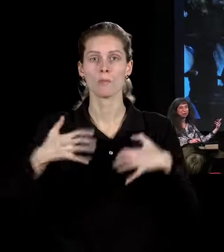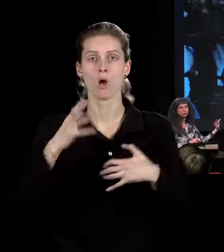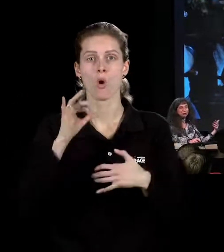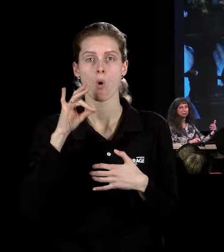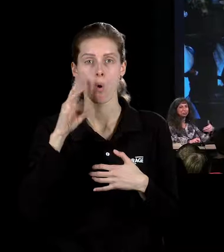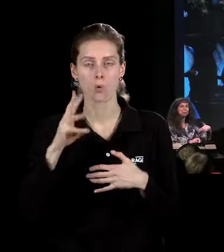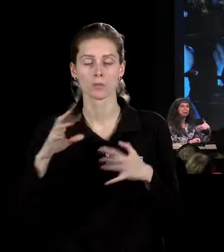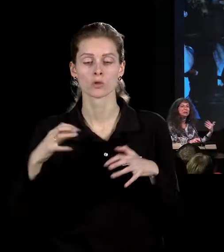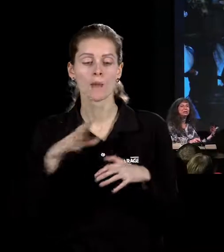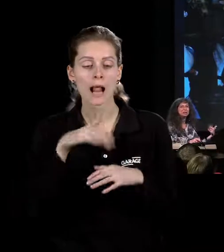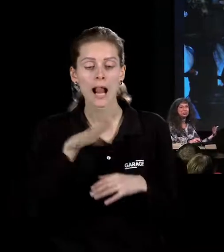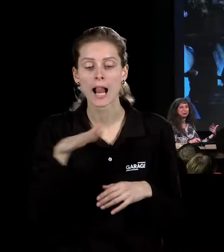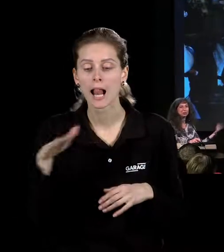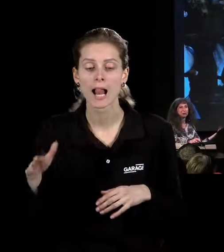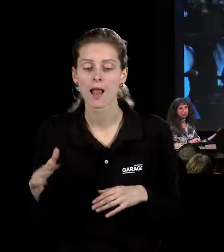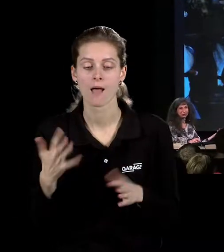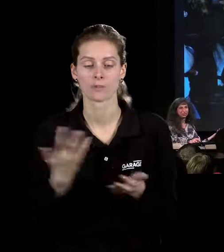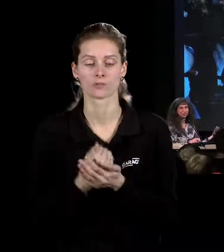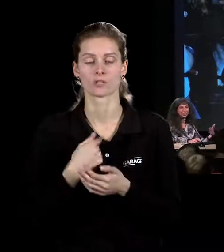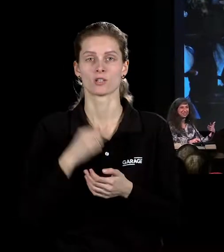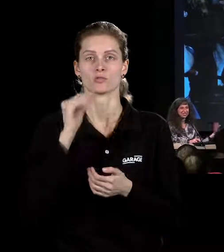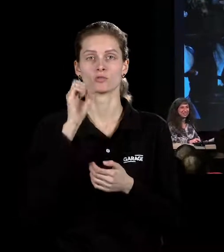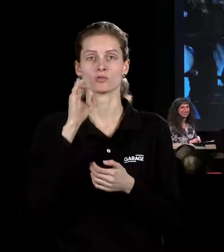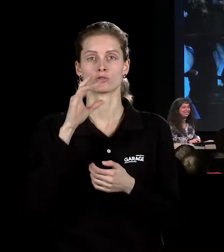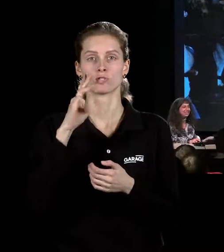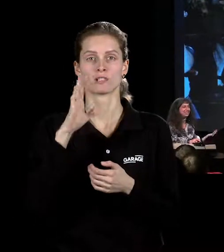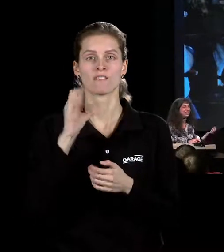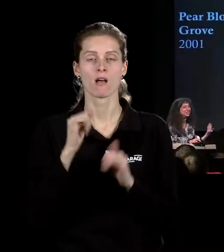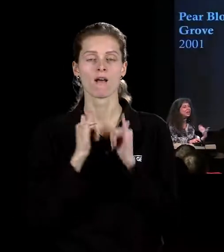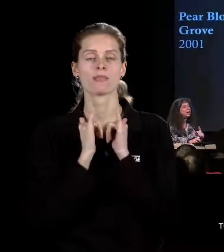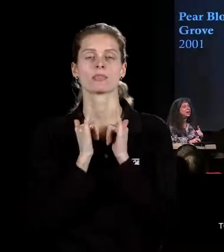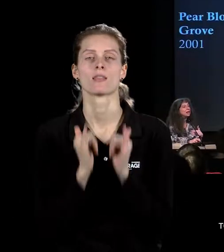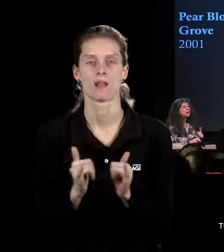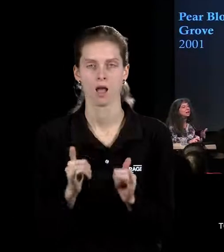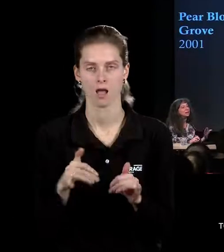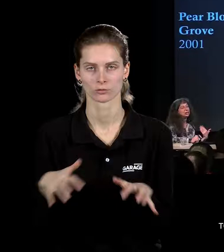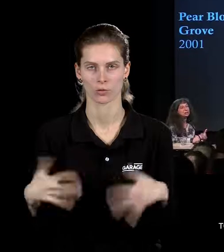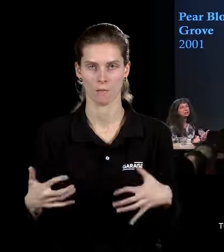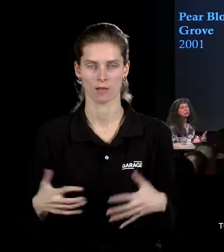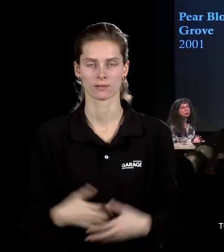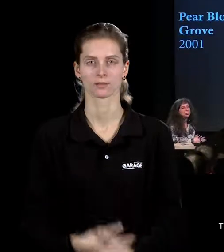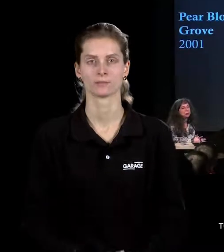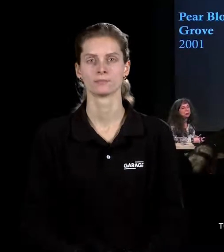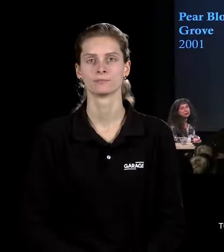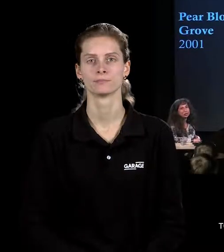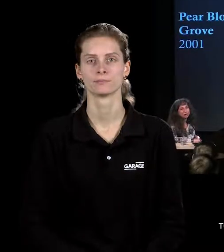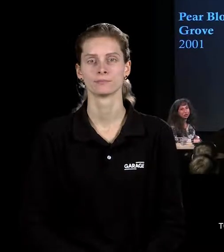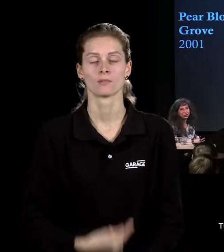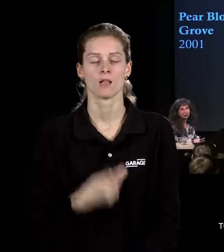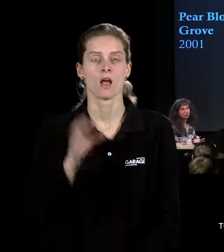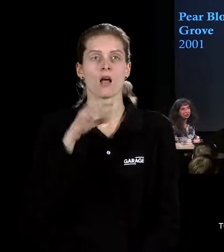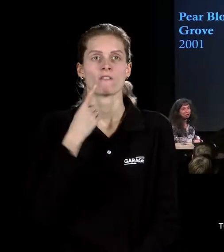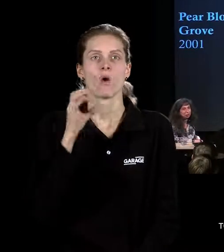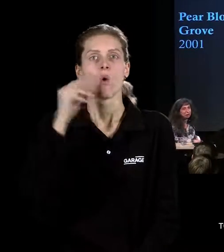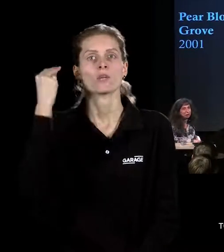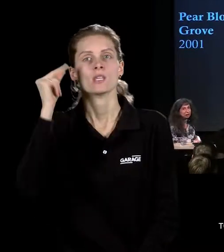его облизывают, как бы что такое принесение себя в жертву этим собакам, растворение в этом мире. И если говорить о китайском